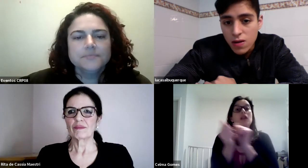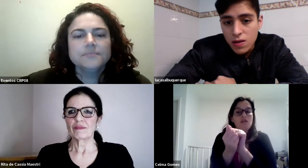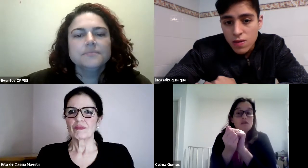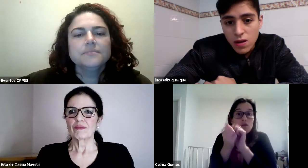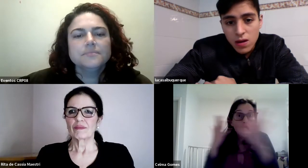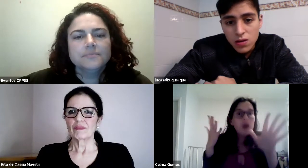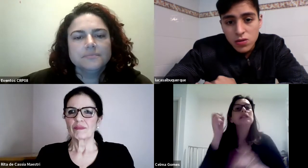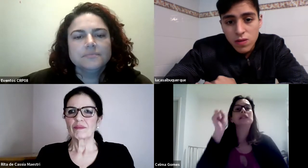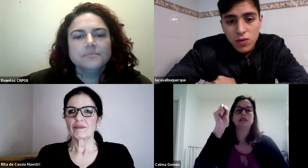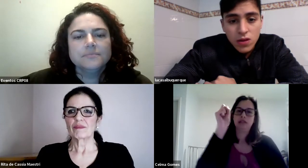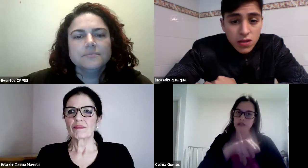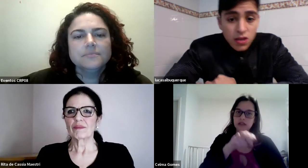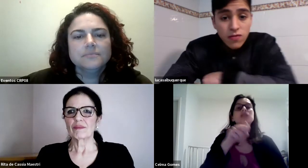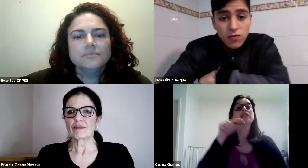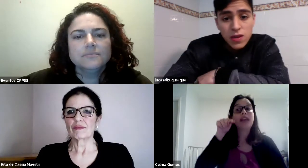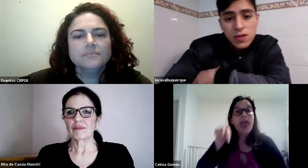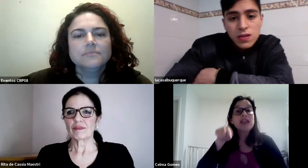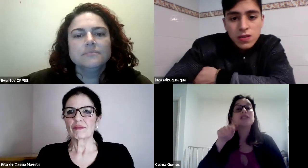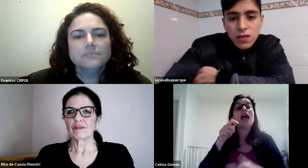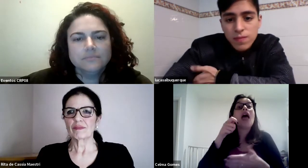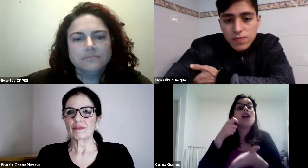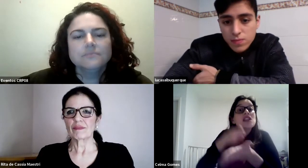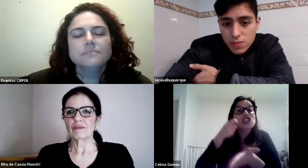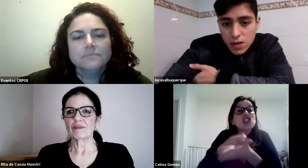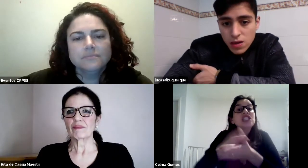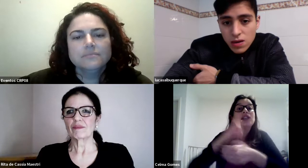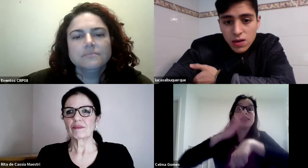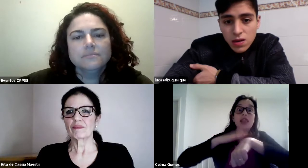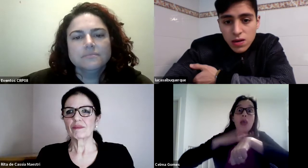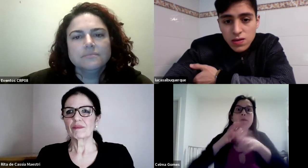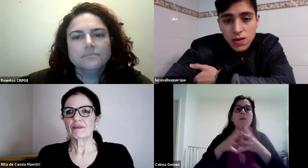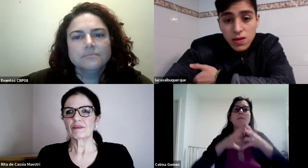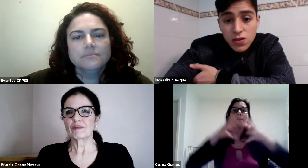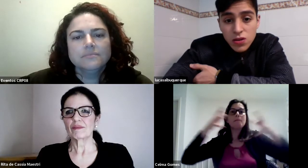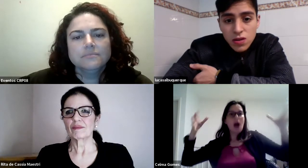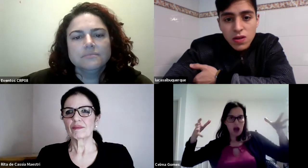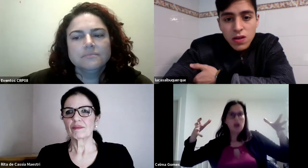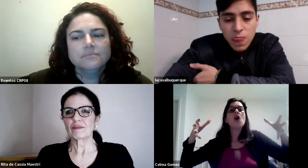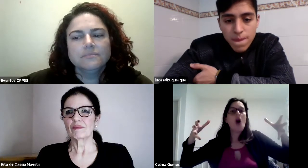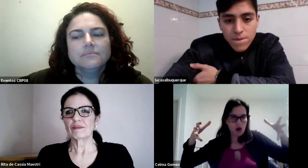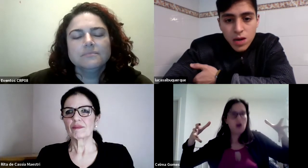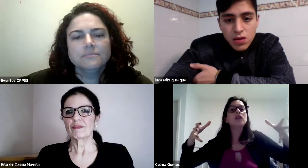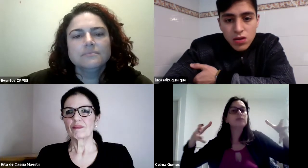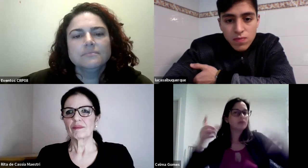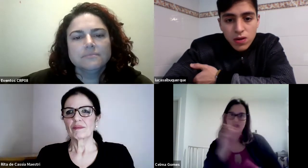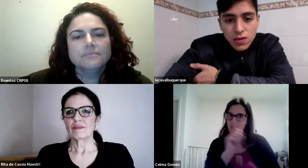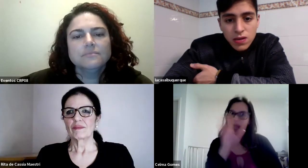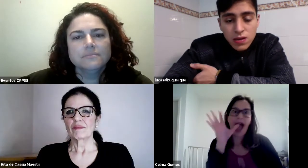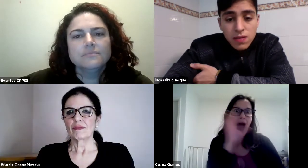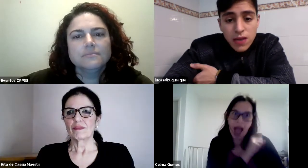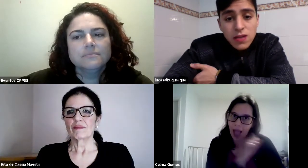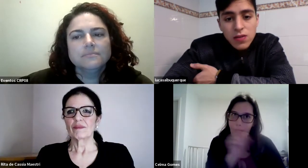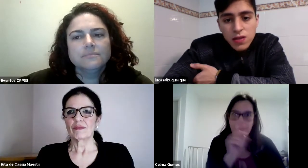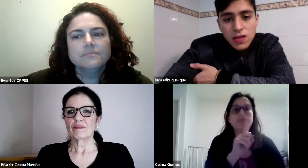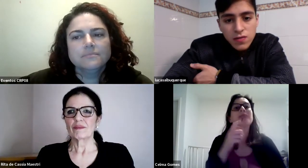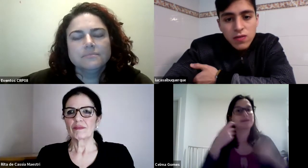profissional, sobre a importância da fluência, sim, ser exigida para que a gente possa ter